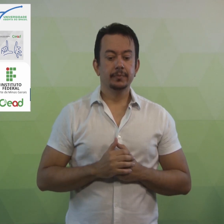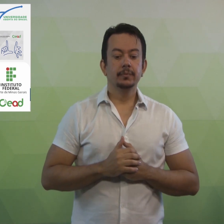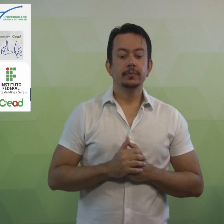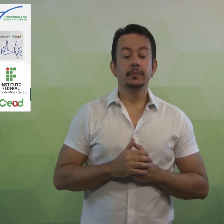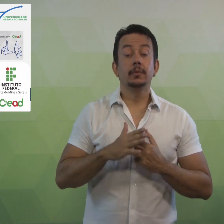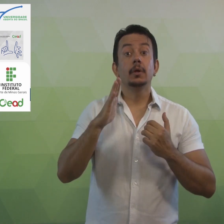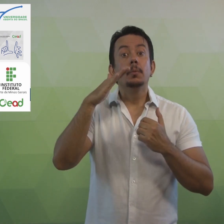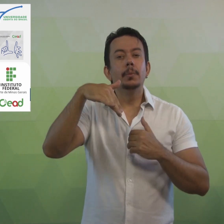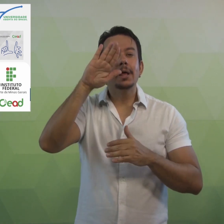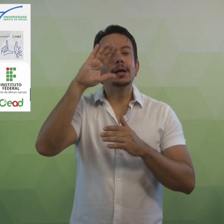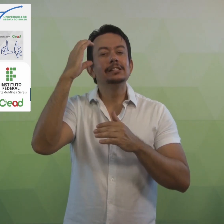dedutivista.